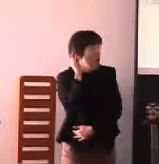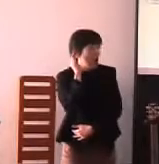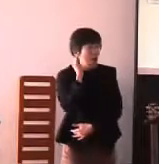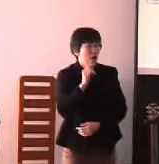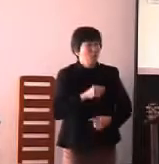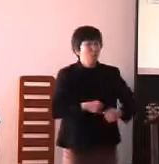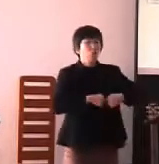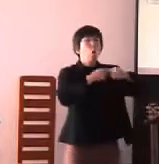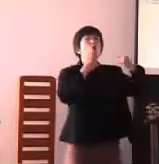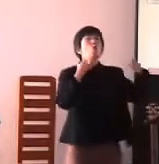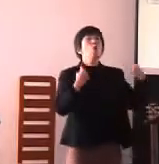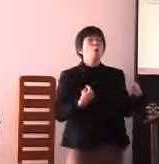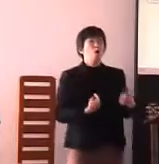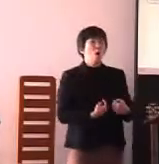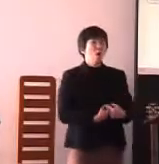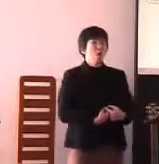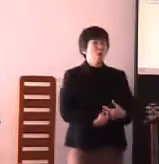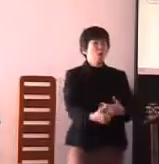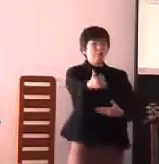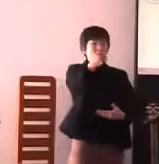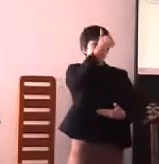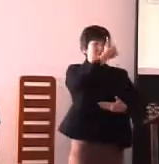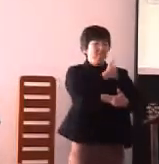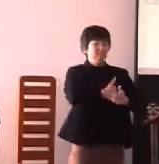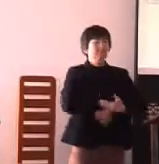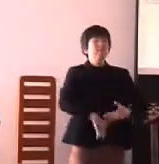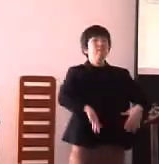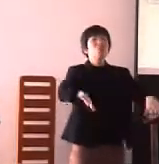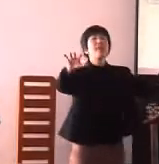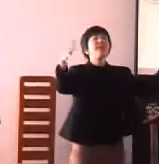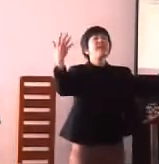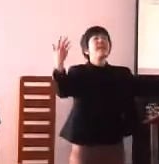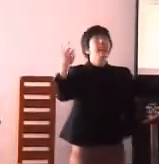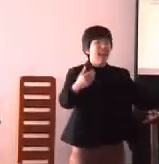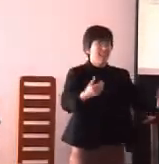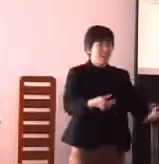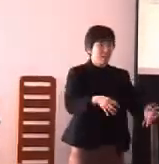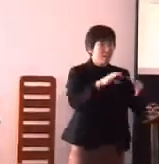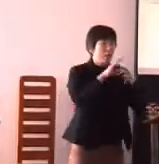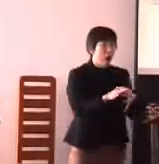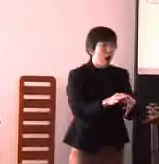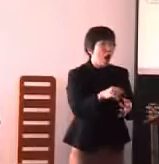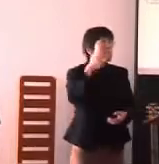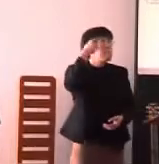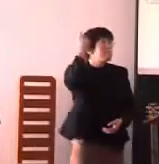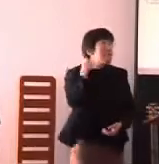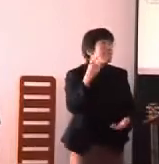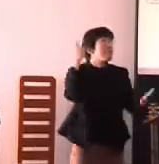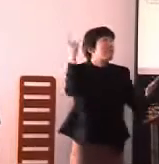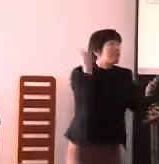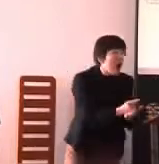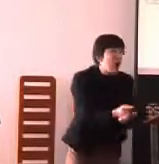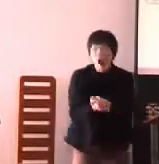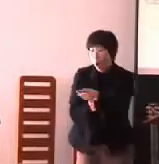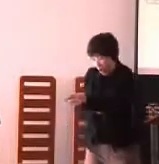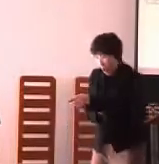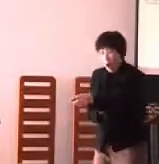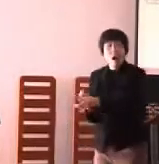心は主がない耳だけの山耳だけを置いてある